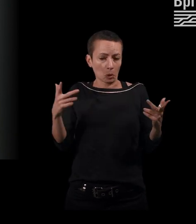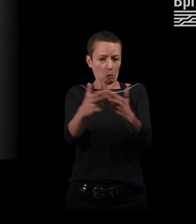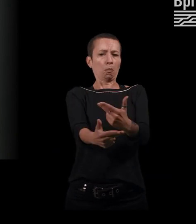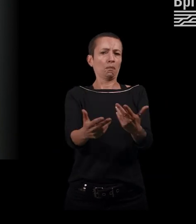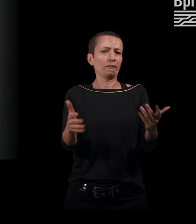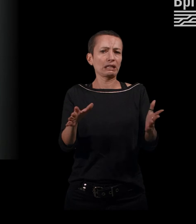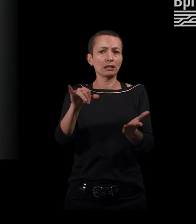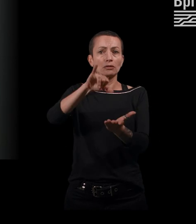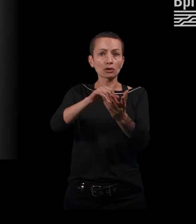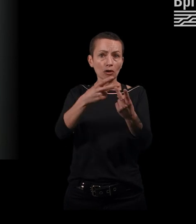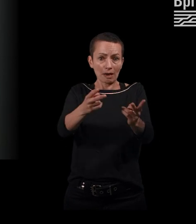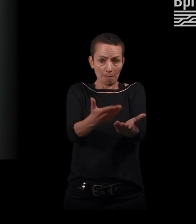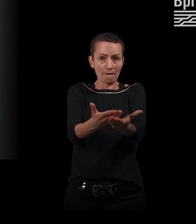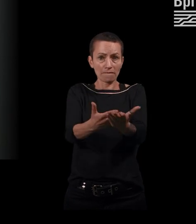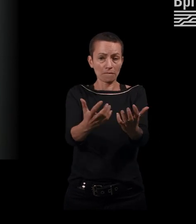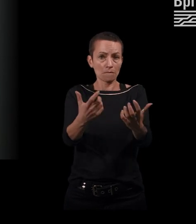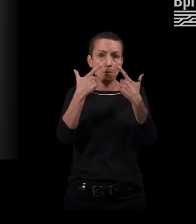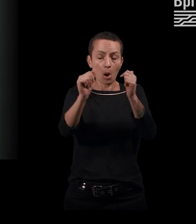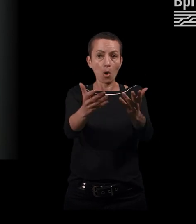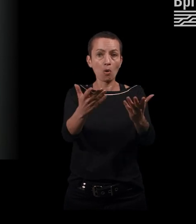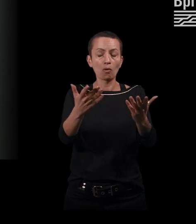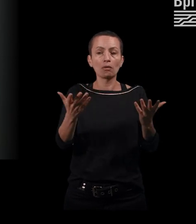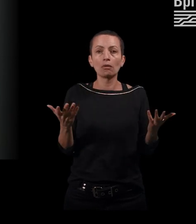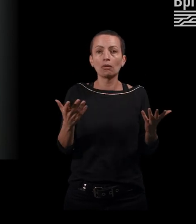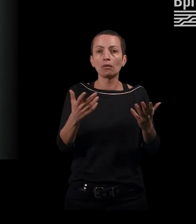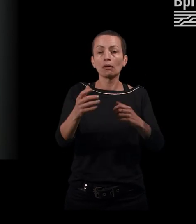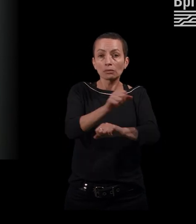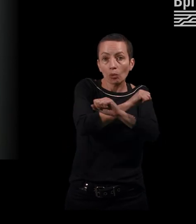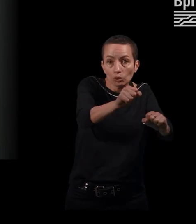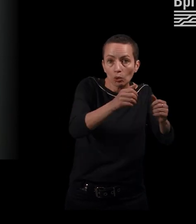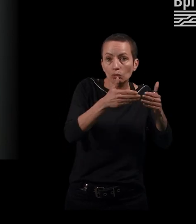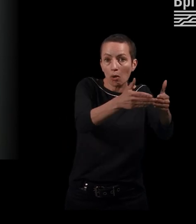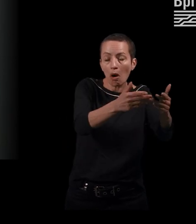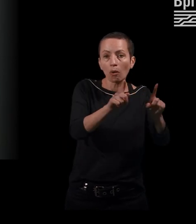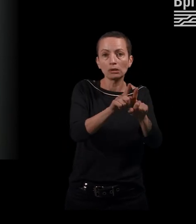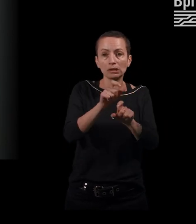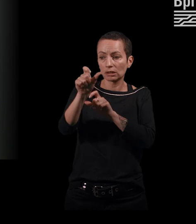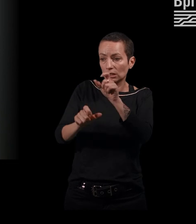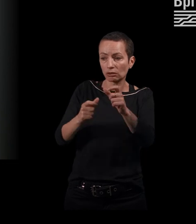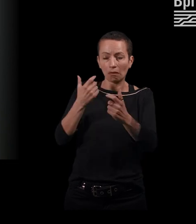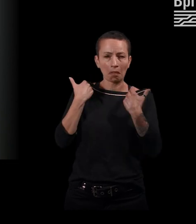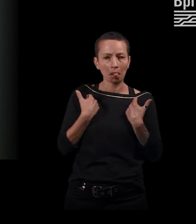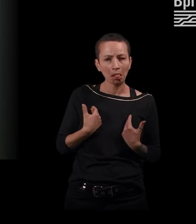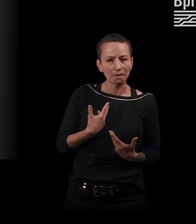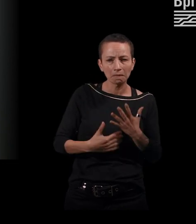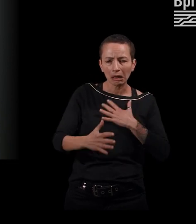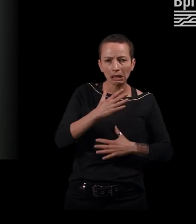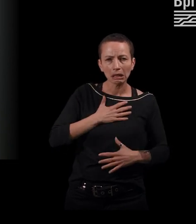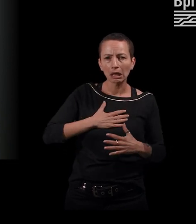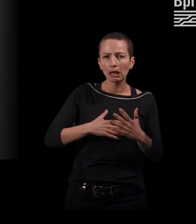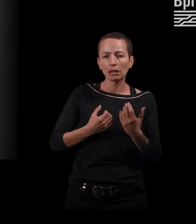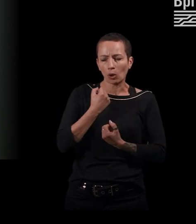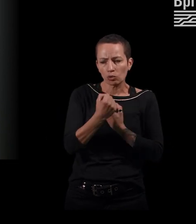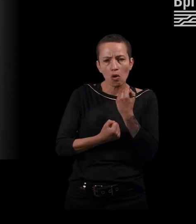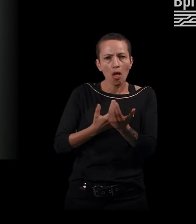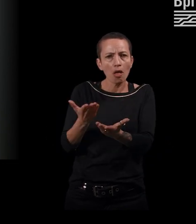Le centre-ville en est la preuve vivante, l'explosion aussi, la fatigue. Des gens, la douleur des gens. Et on ne peut pas dire